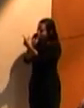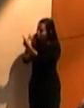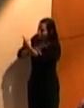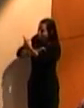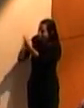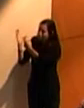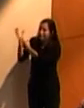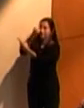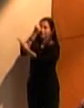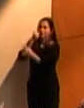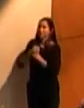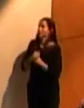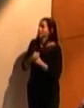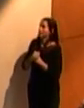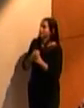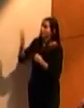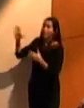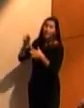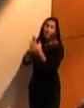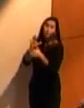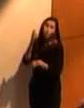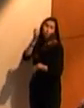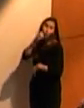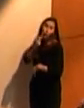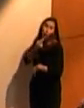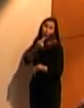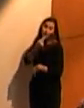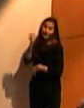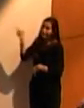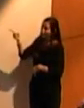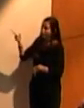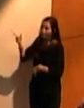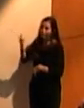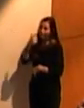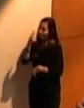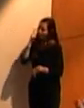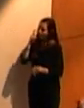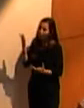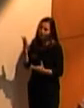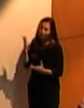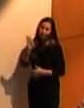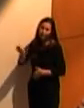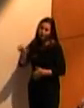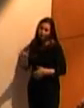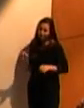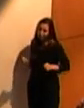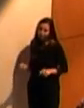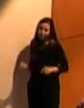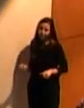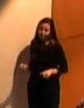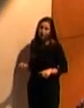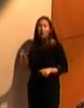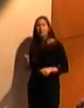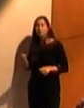pour expliciter cette notion, et bon, on se rend compte que il s'agit d'une accessibilité motrice. Donc c'est assez intéressant parce qu'à nouveau la rampe devient un élément